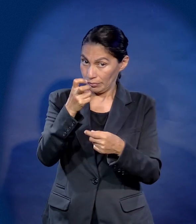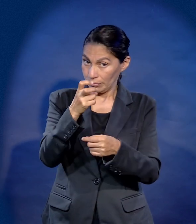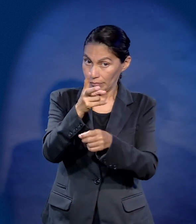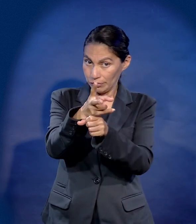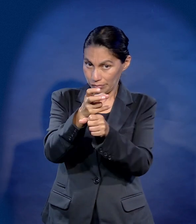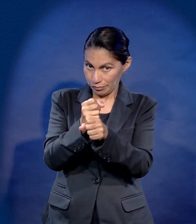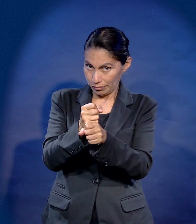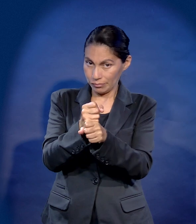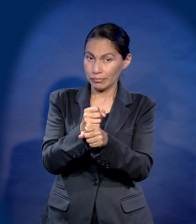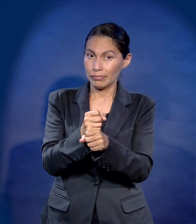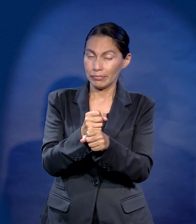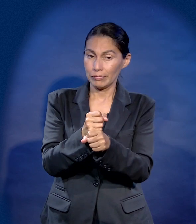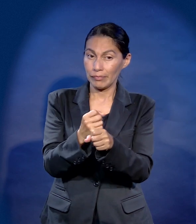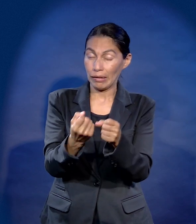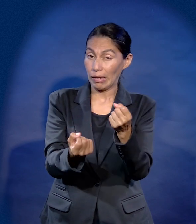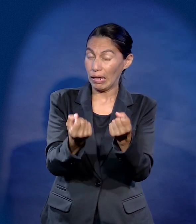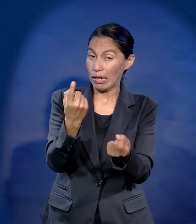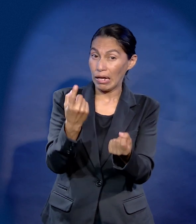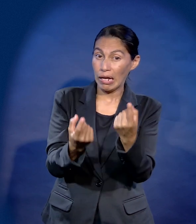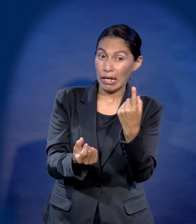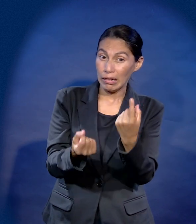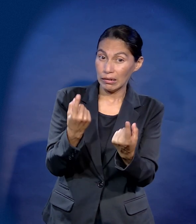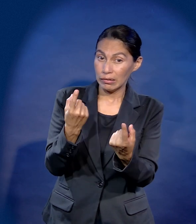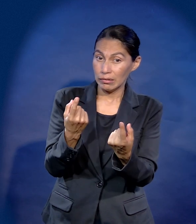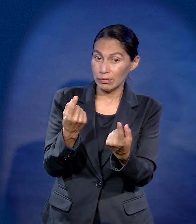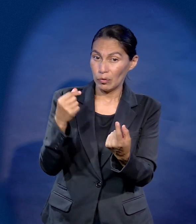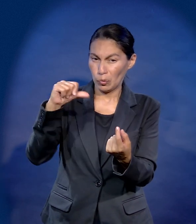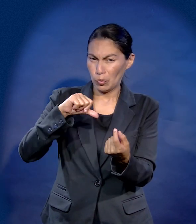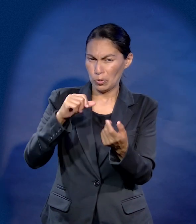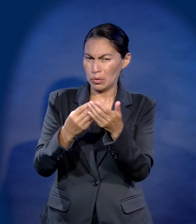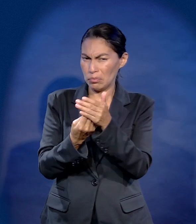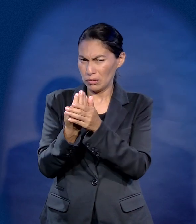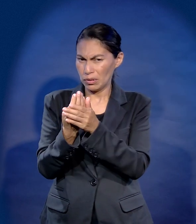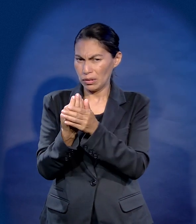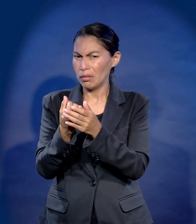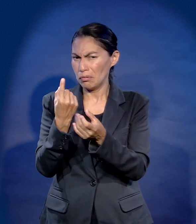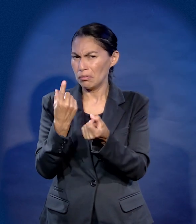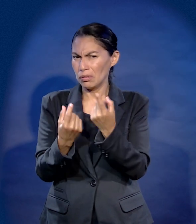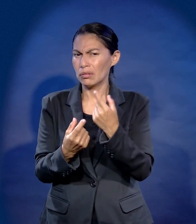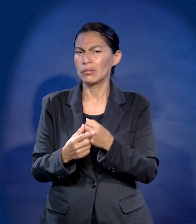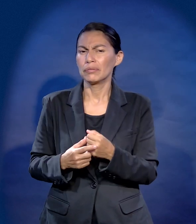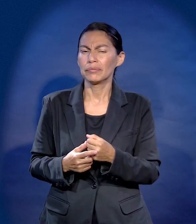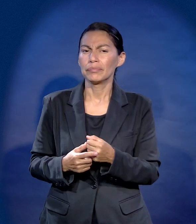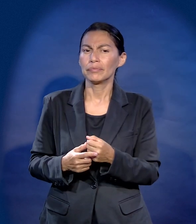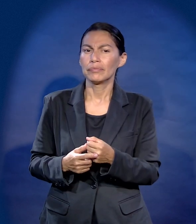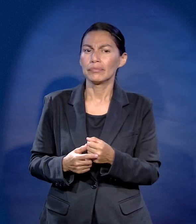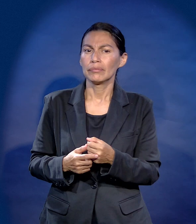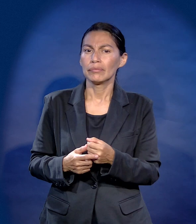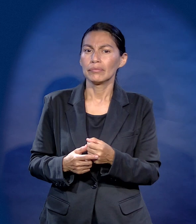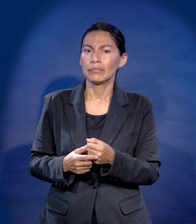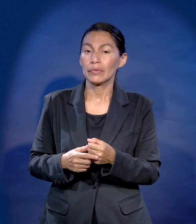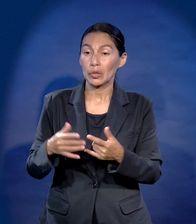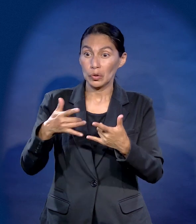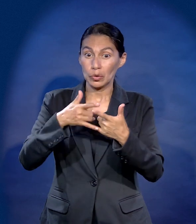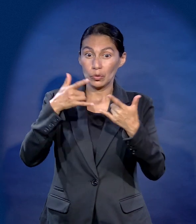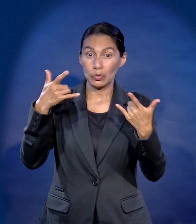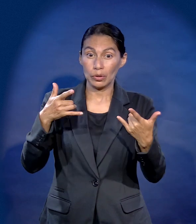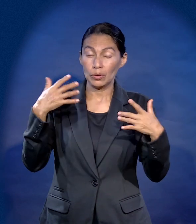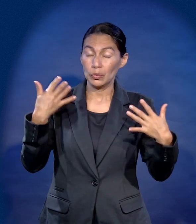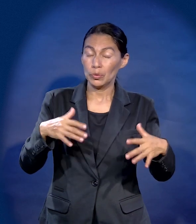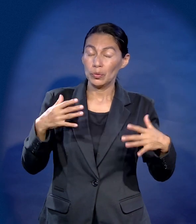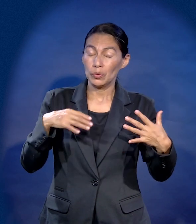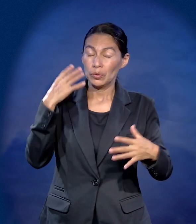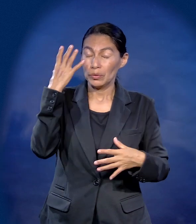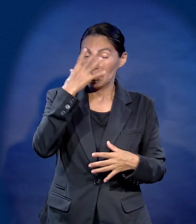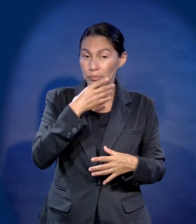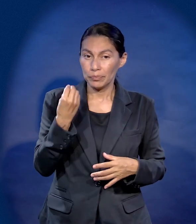Y yo quiero invitar a esas personas. Alguien que esta noche, ya hubo algunos esta mañana en las entrevistas,